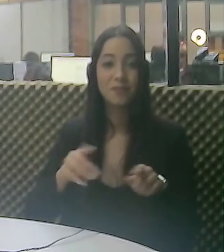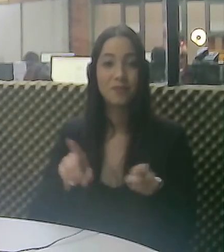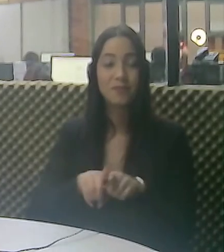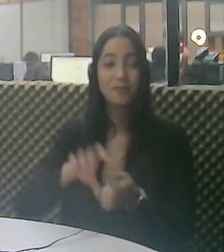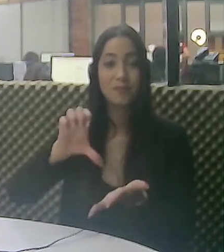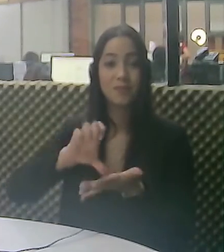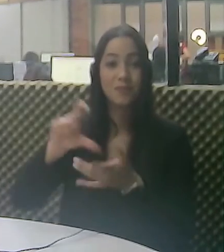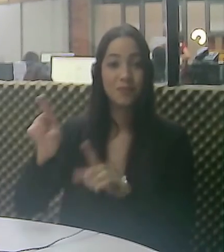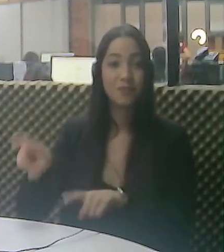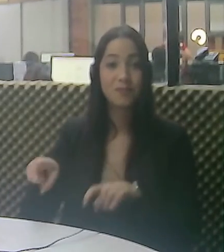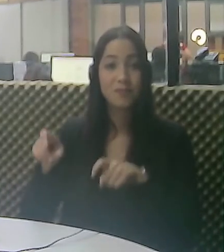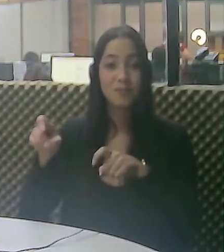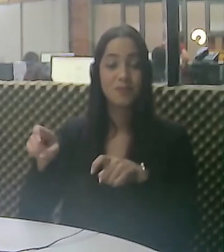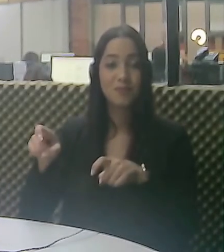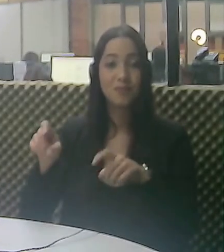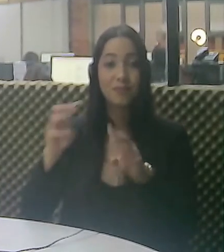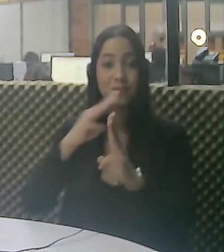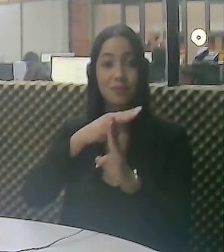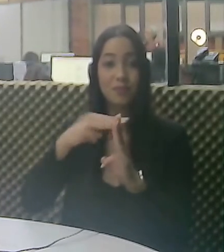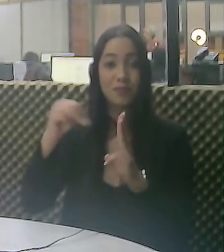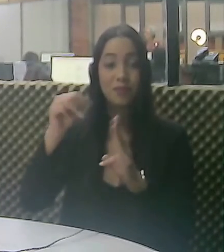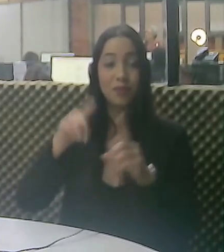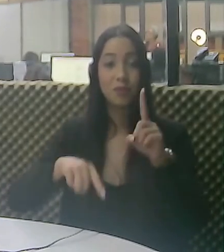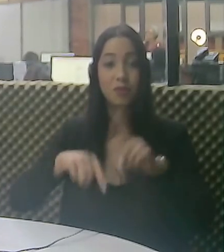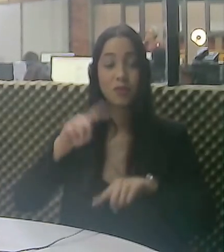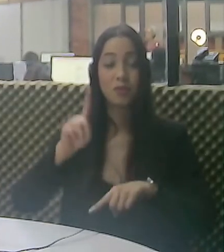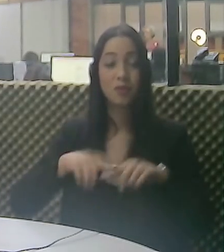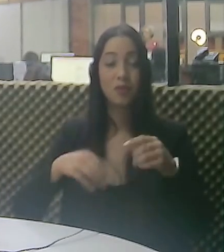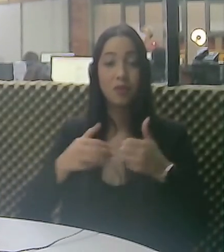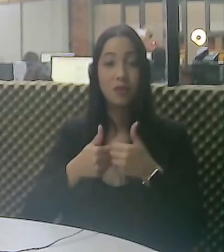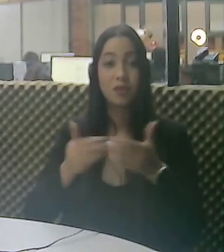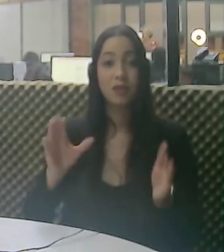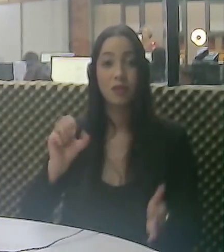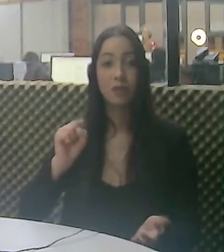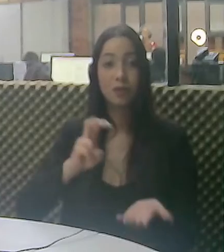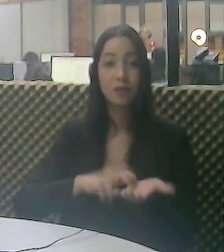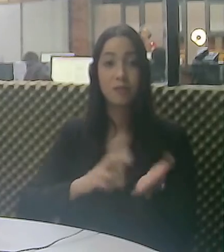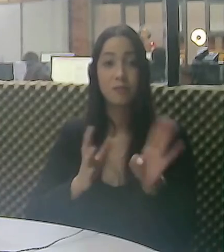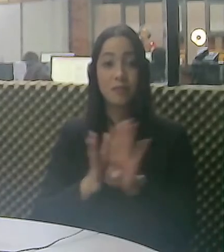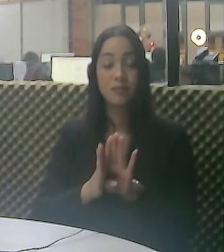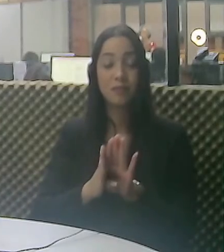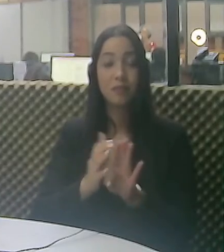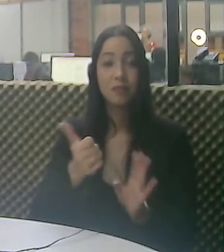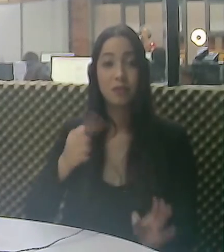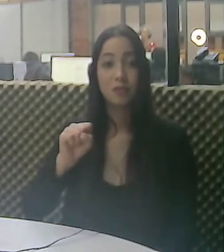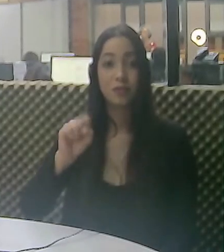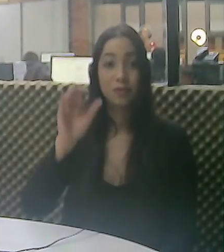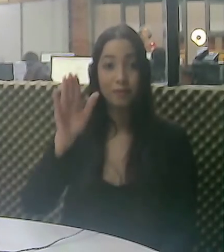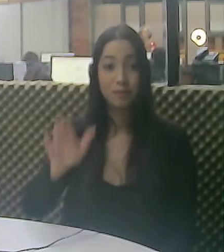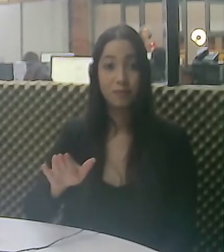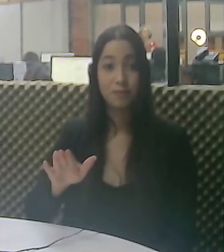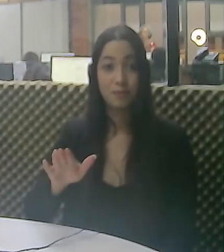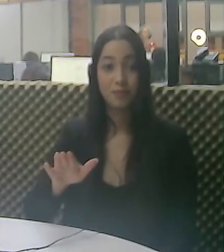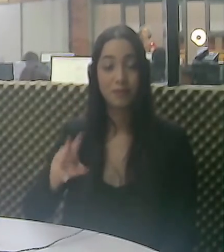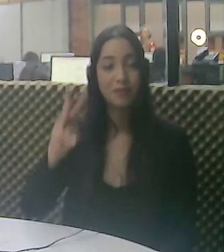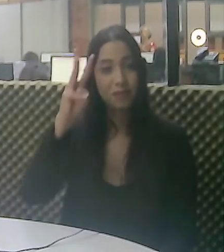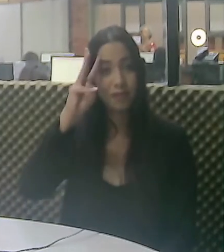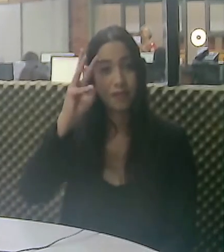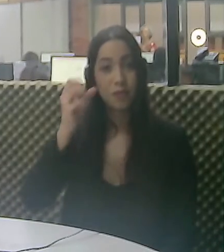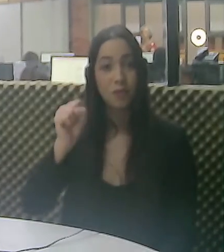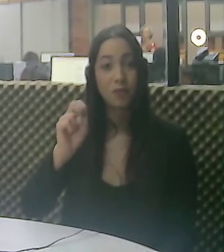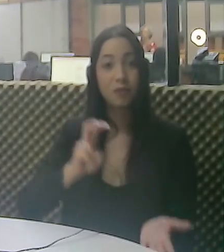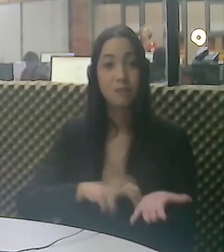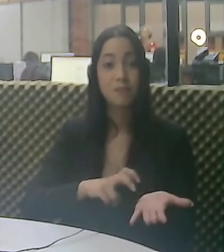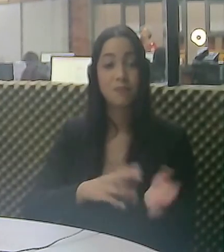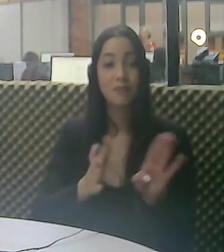agropecuária no mercado municipal as lojas funcionam de 8 da manhã até às 6 da tarde na segunda-feira e na terça de 8